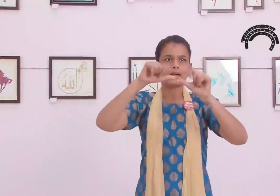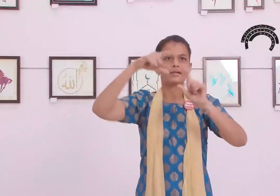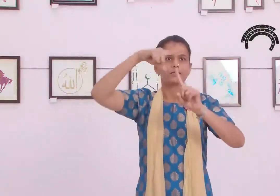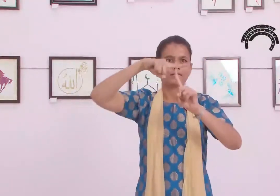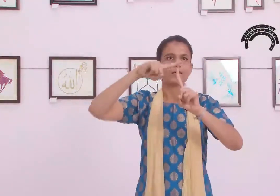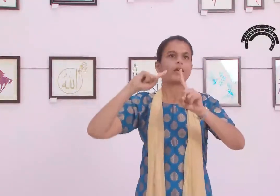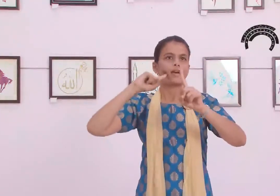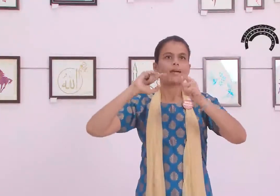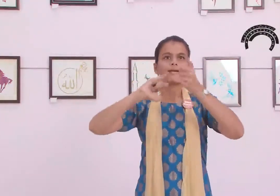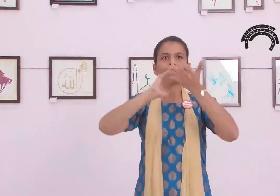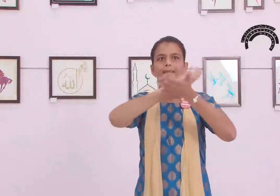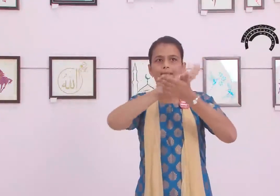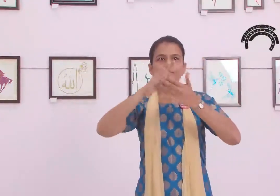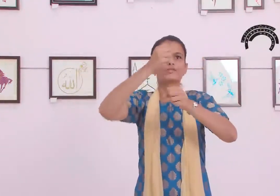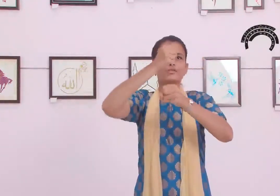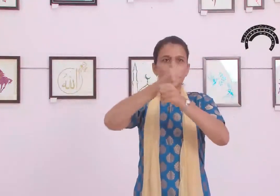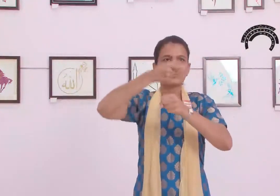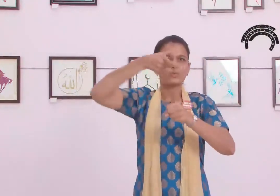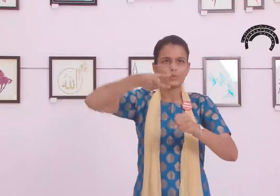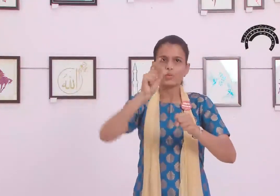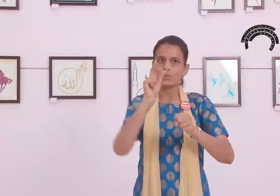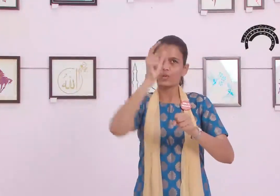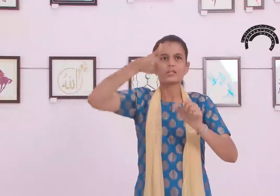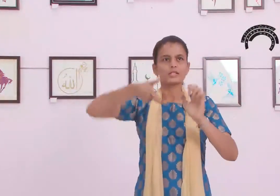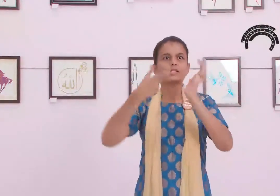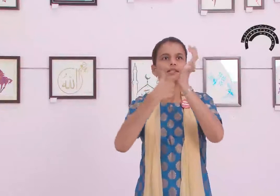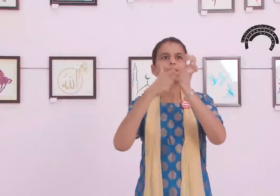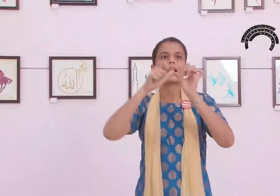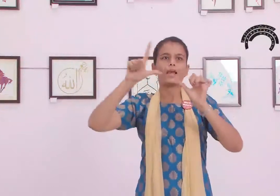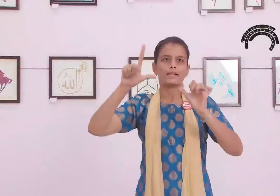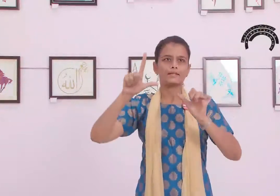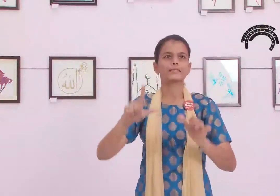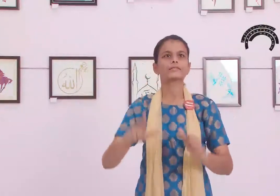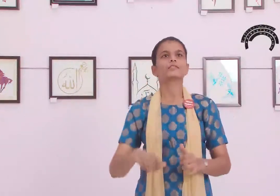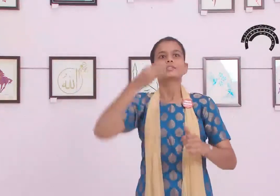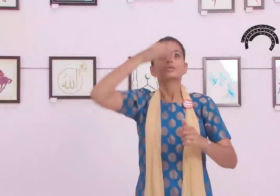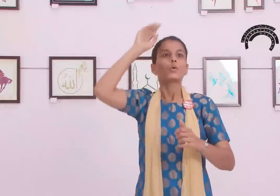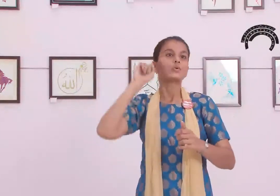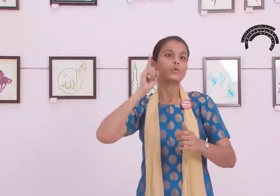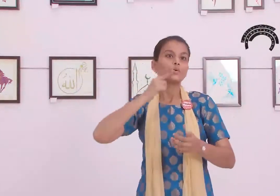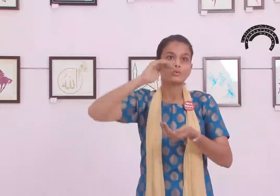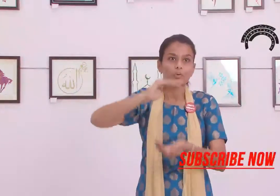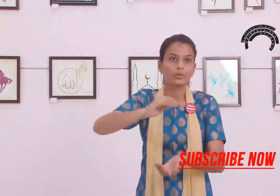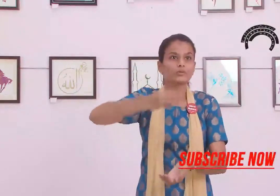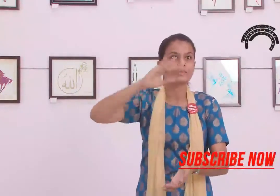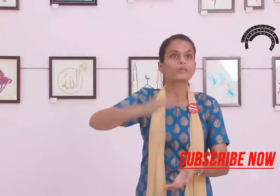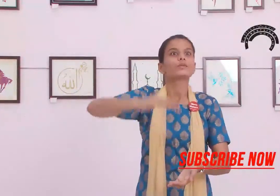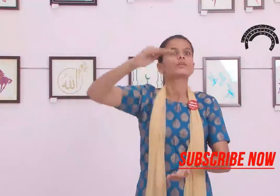સતીશભાઈ ગુજરાલ એ એમના મનપસંદ આર્ટિસ્ટ છે, કારણ કે એ પણ અમુક મોટી ઉંમર